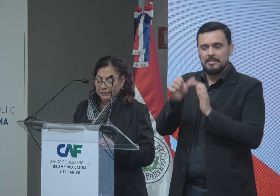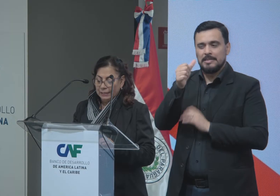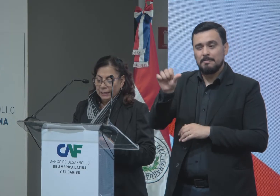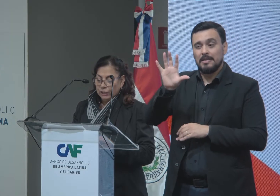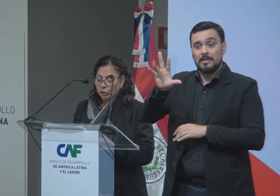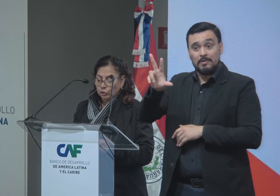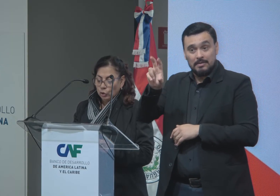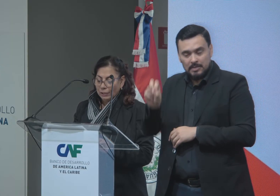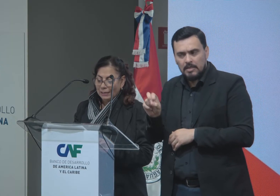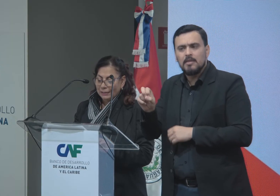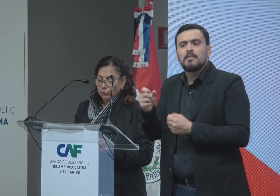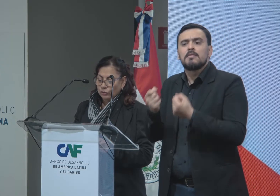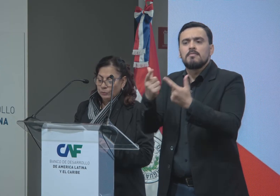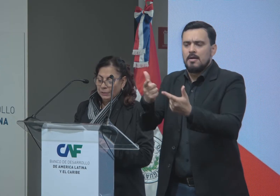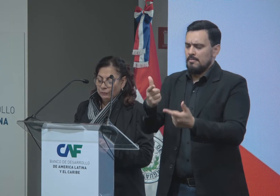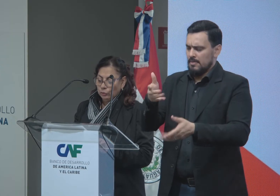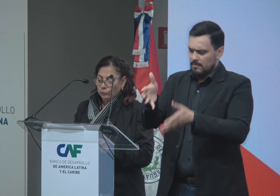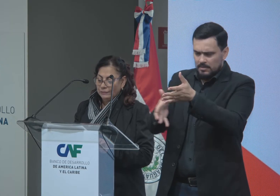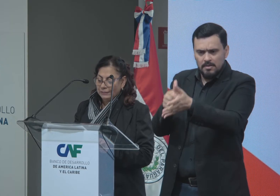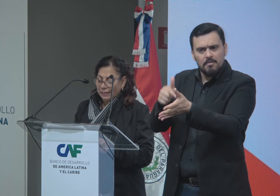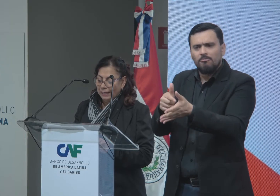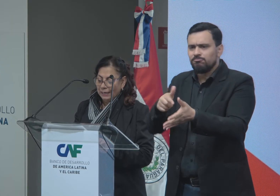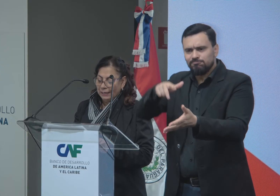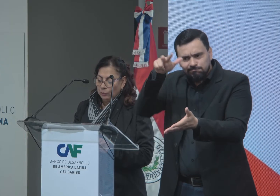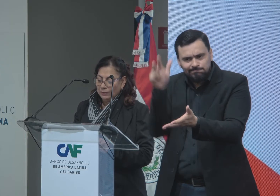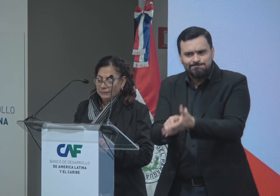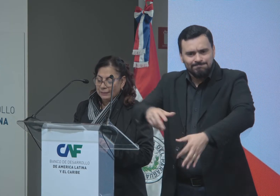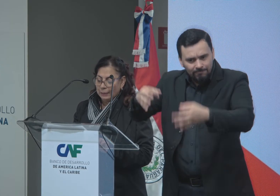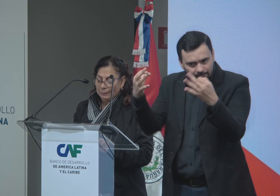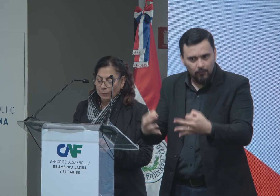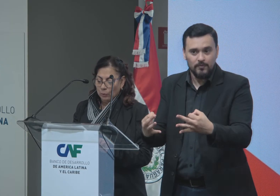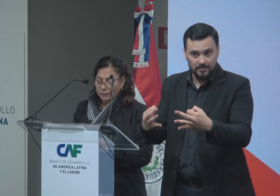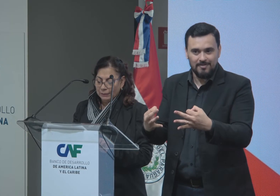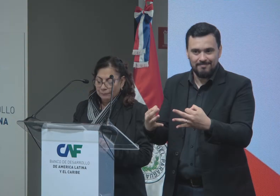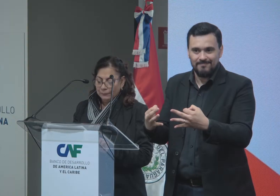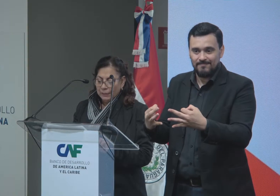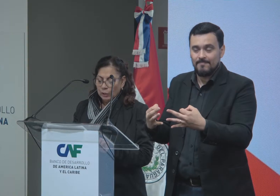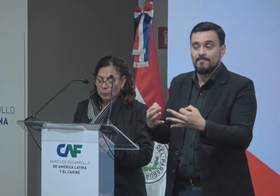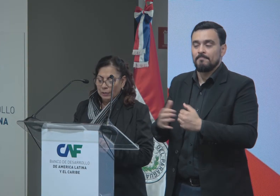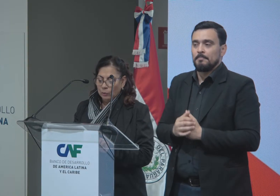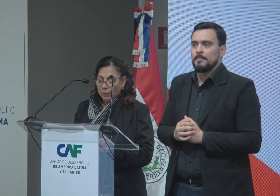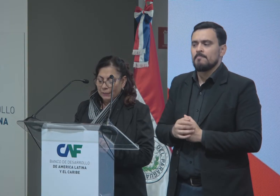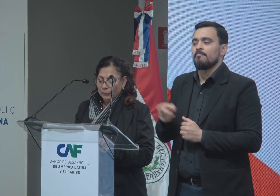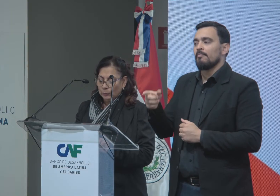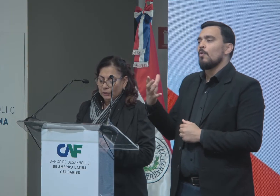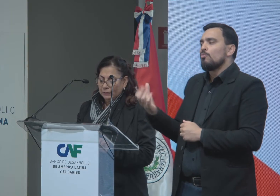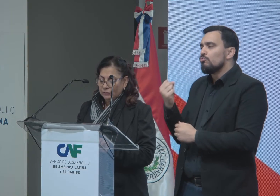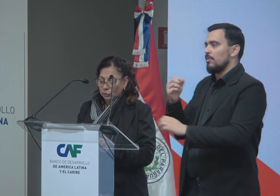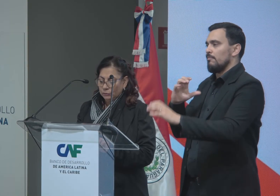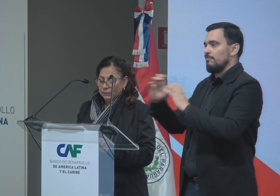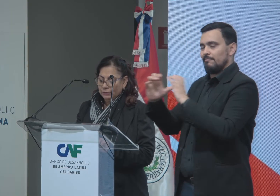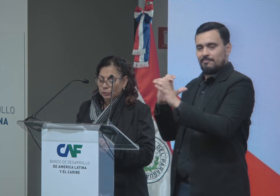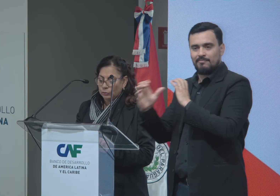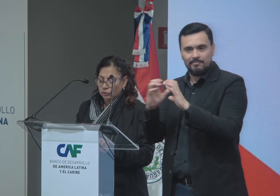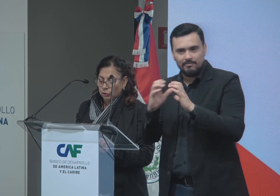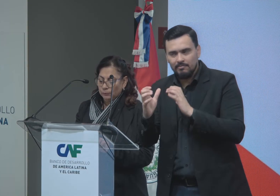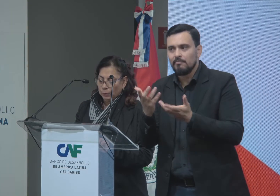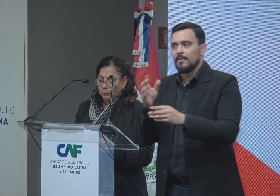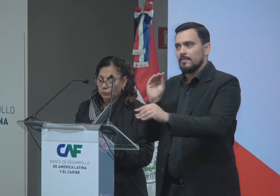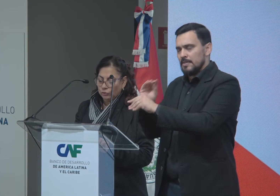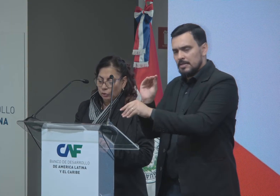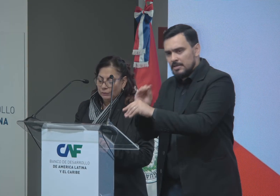6530/20, que otorga el reconocimiento oficial a la lengua de señas paraguaya como lenguaje de comunicación,